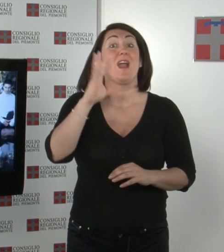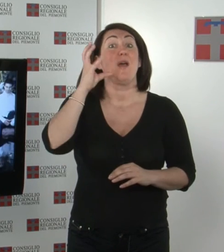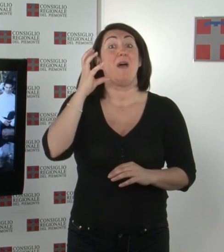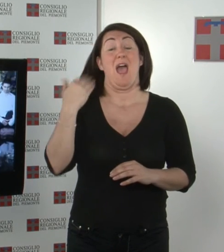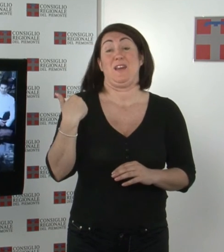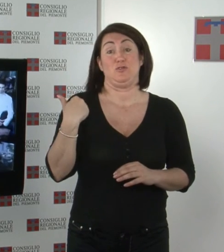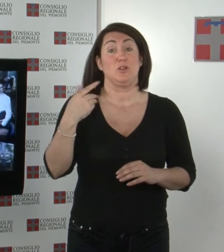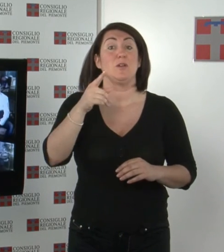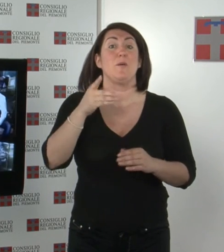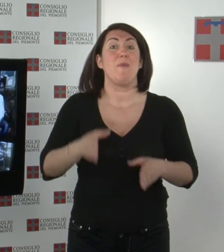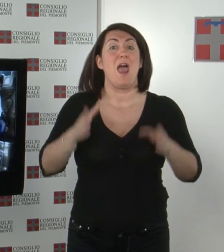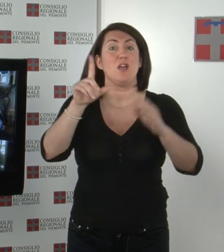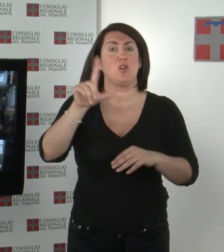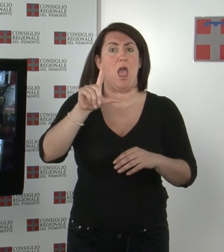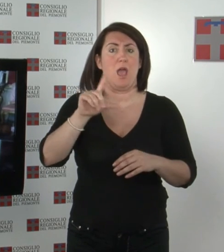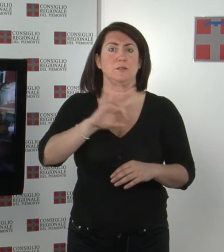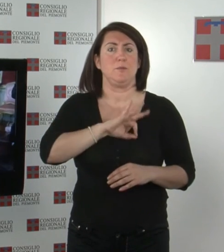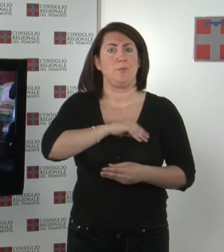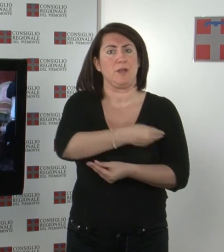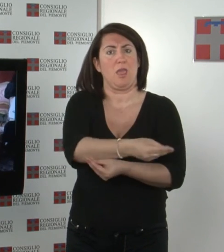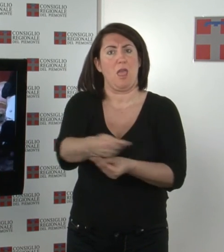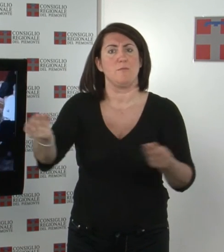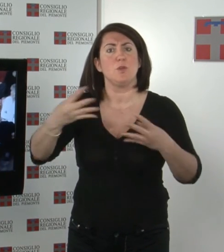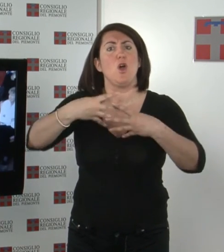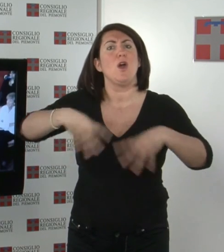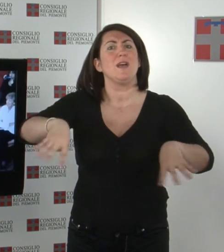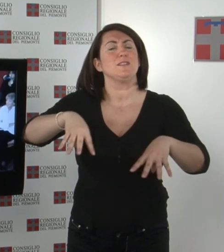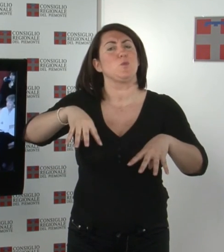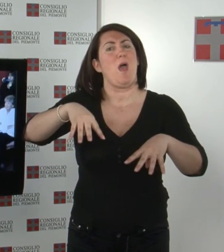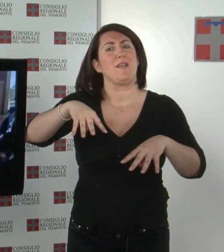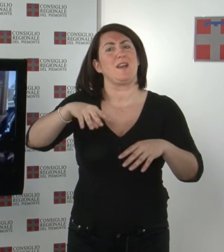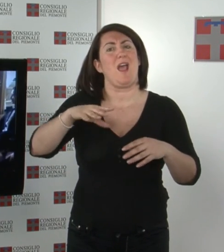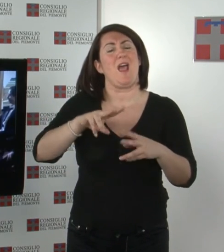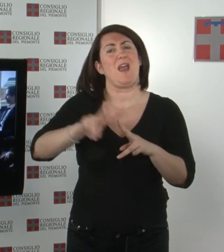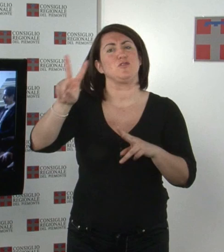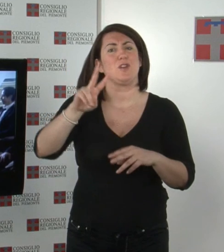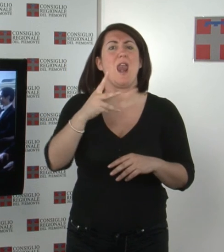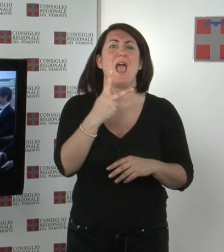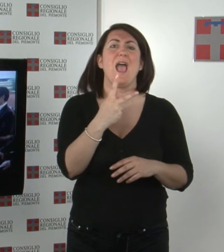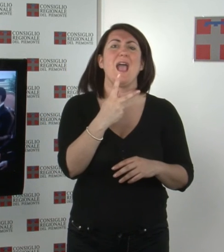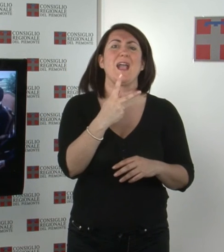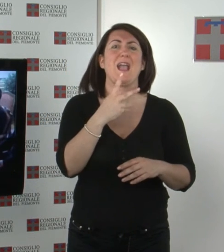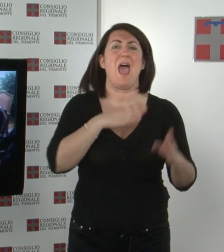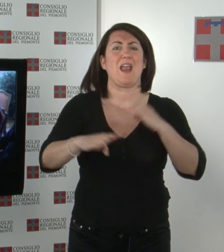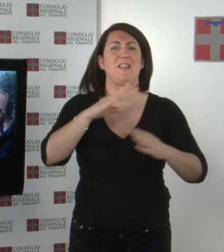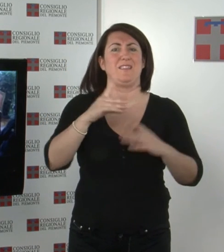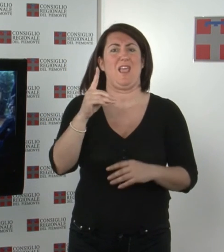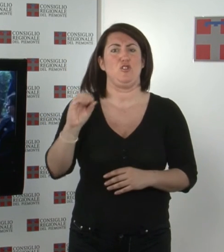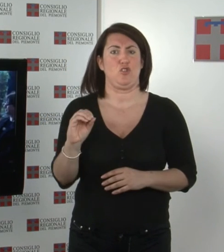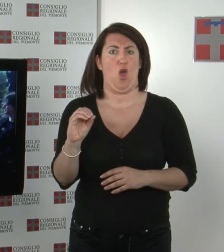ricevuto e premiato i componenti della squadra nazionale di Karate Do: Ferdinando Gerbaudo, campione del mondo Meibukan, e Igor